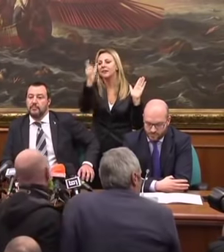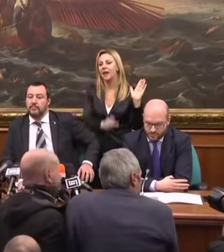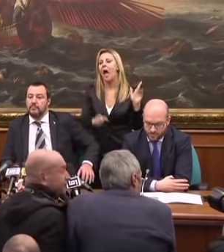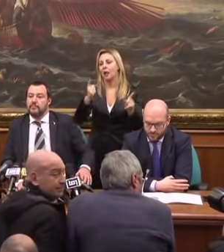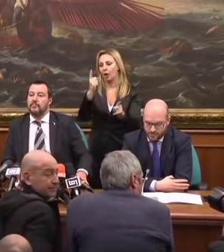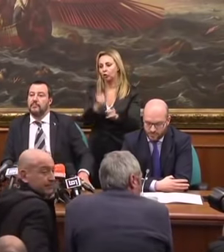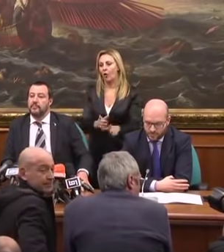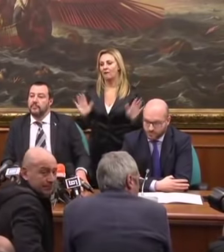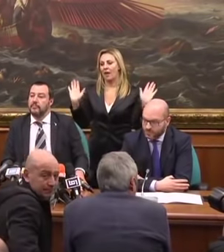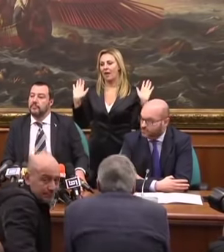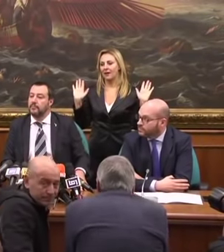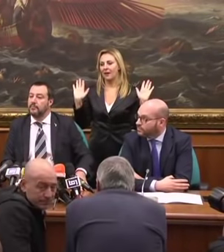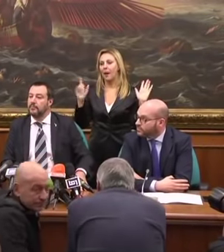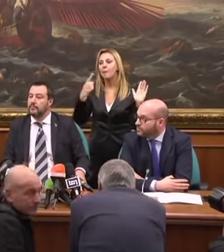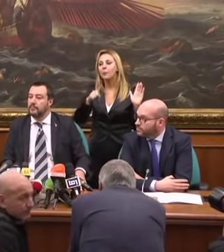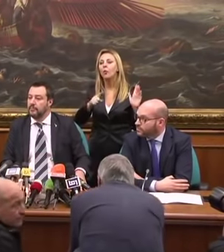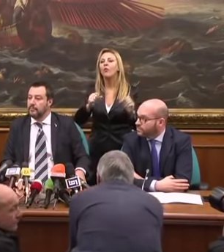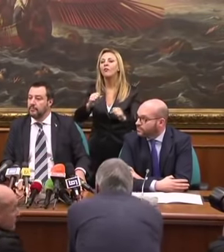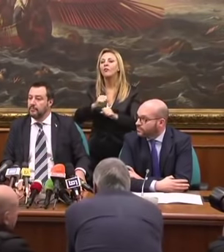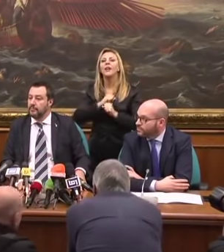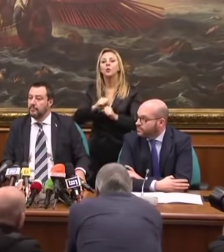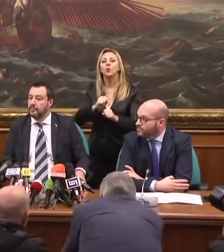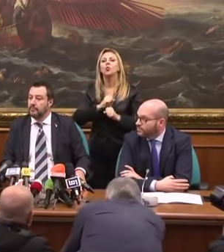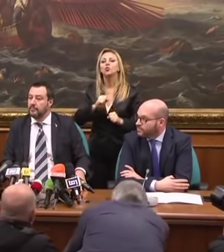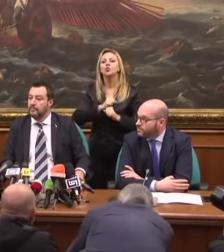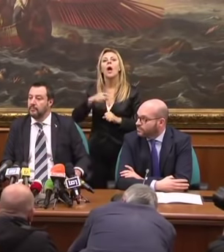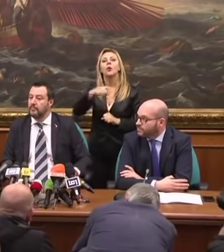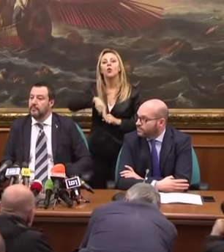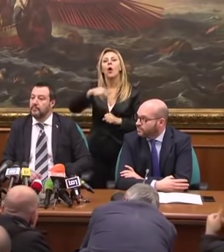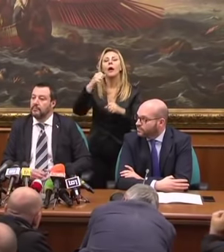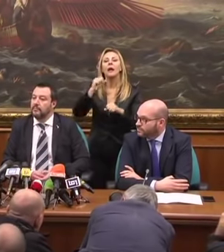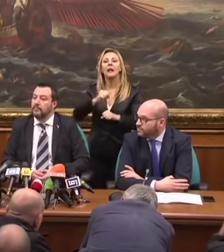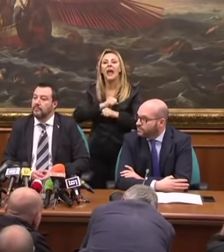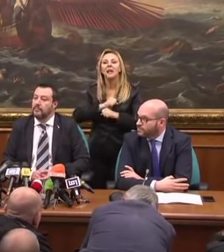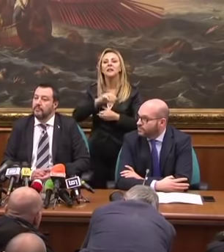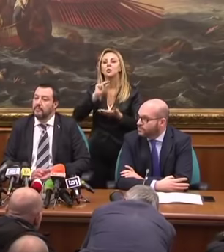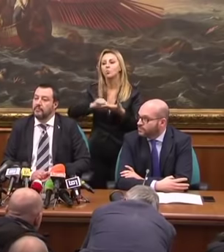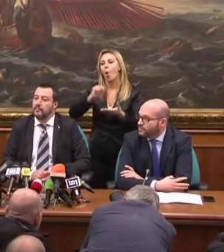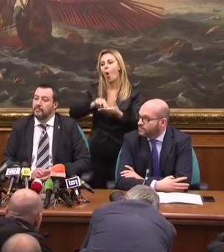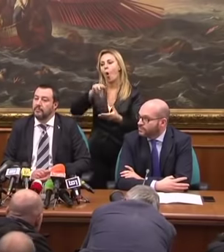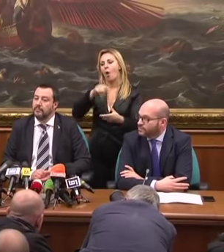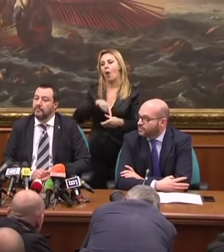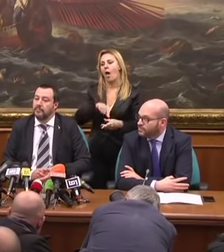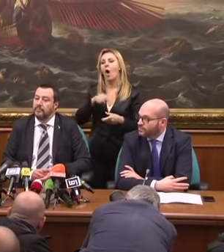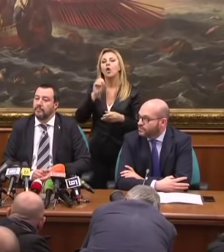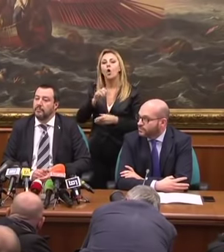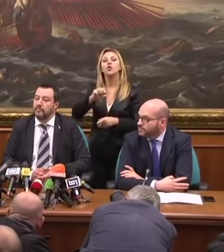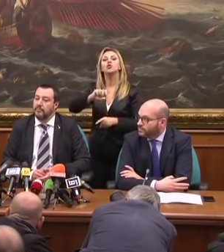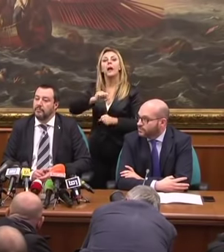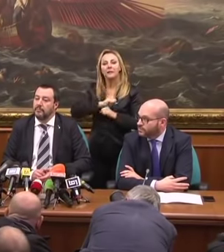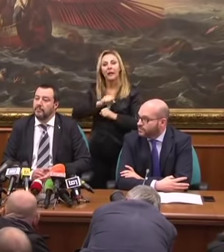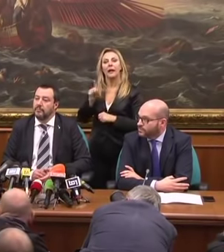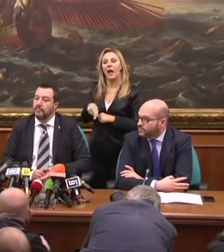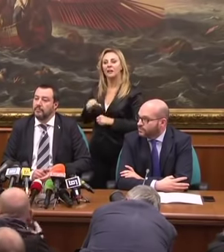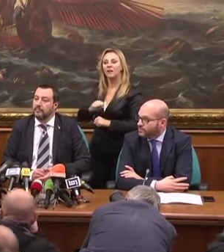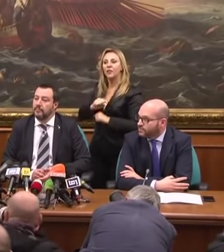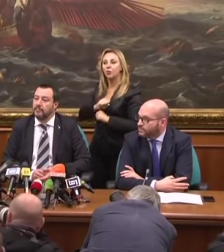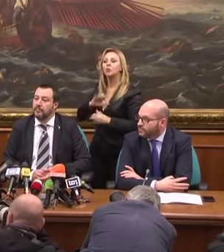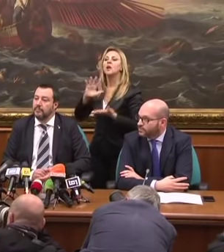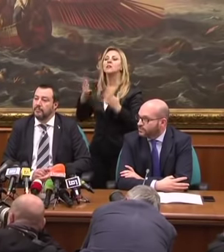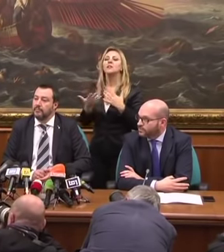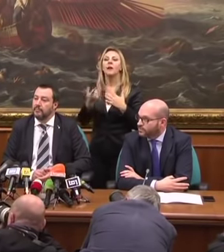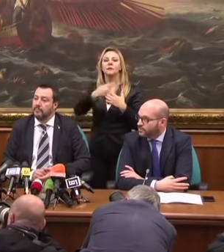ma soprattutto è un attestato di fiducia, perché noi crediamo nell'istituzione scolastica, crediamo nei nostri docenti e